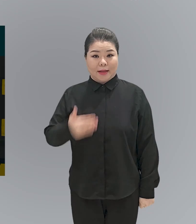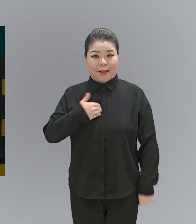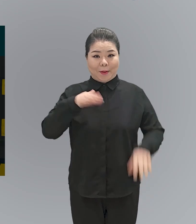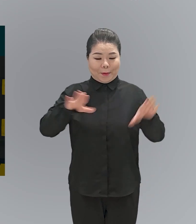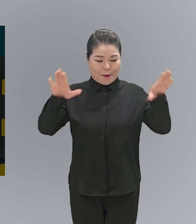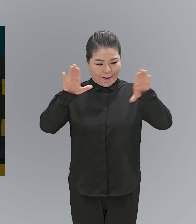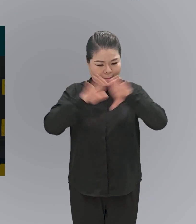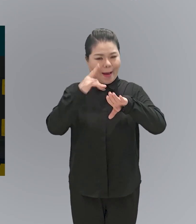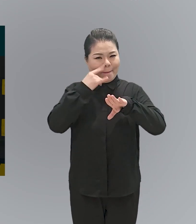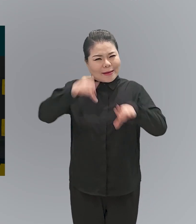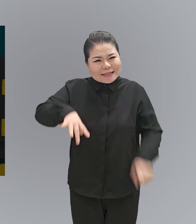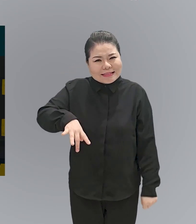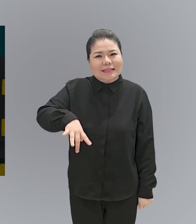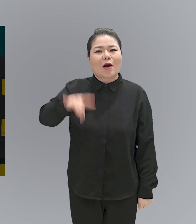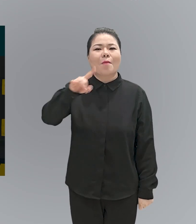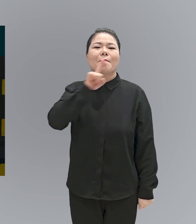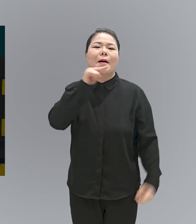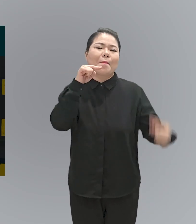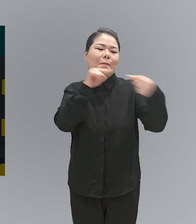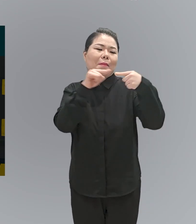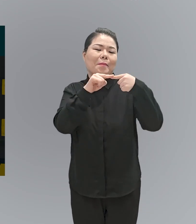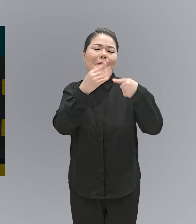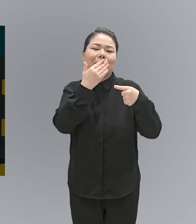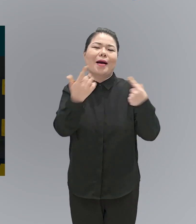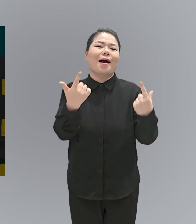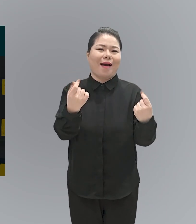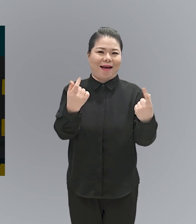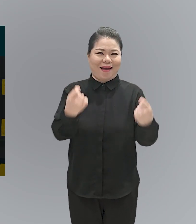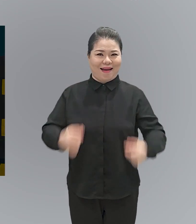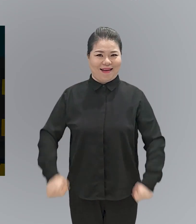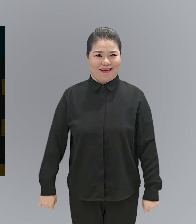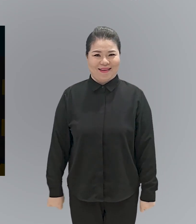나는 오늘 밤 처음으로 엄마랑 말이 통할 것 같아.